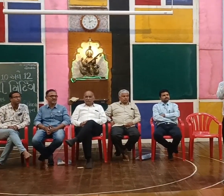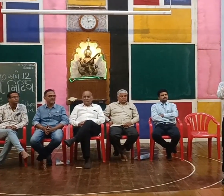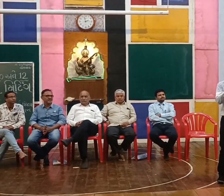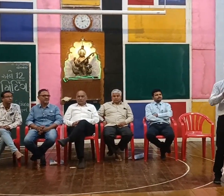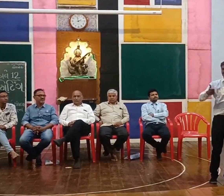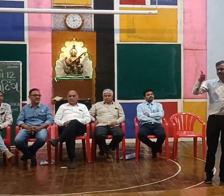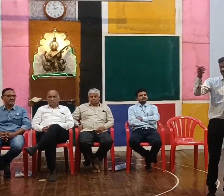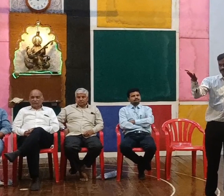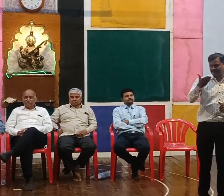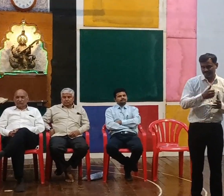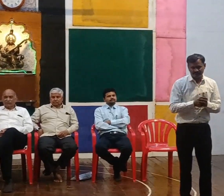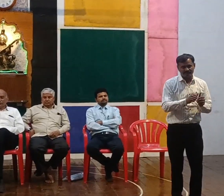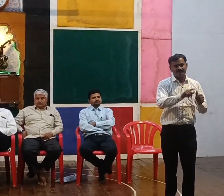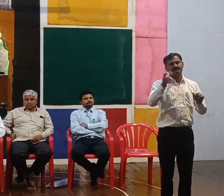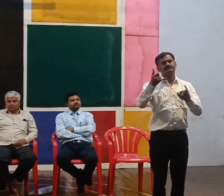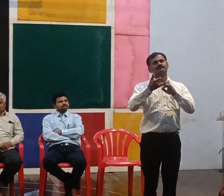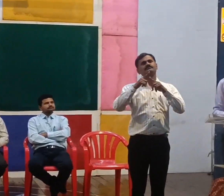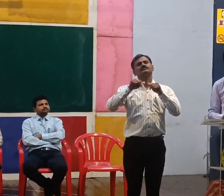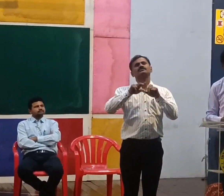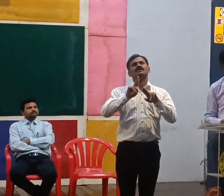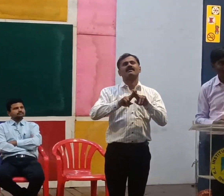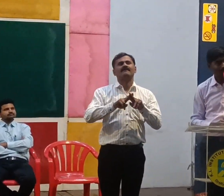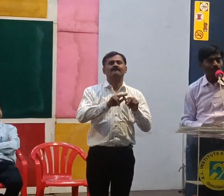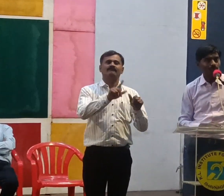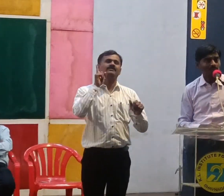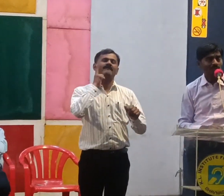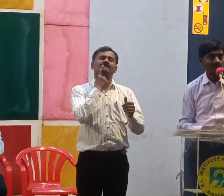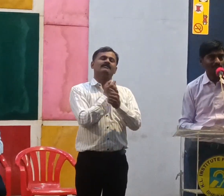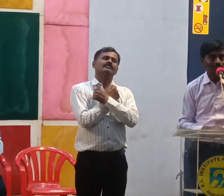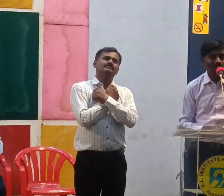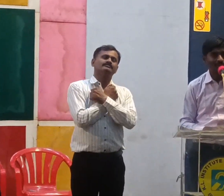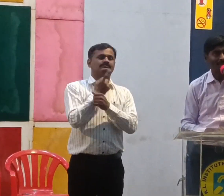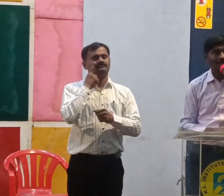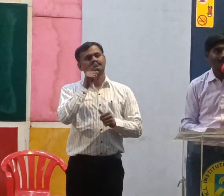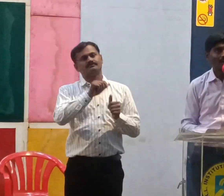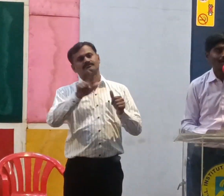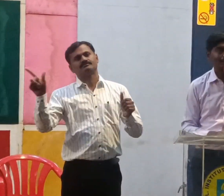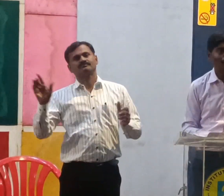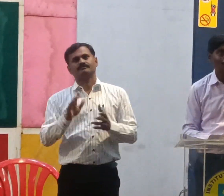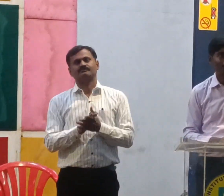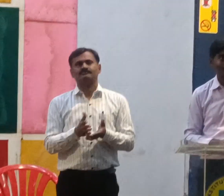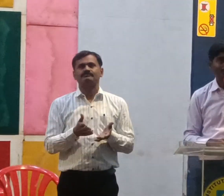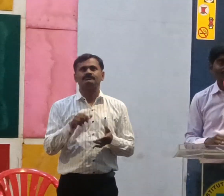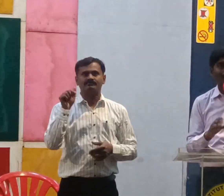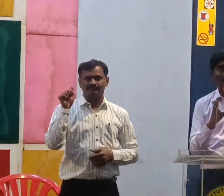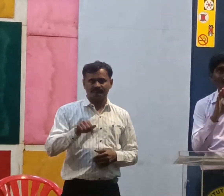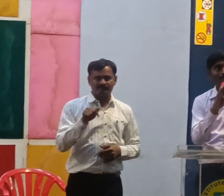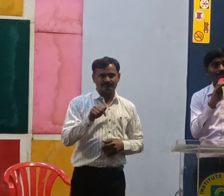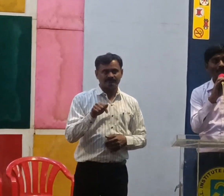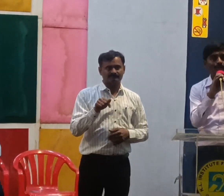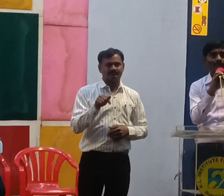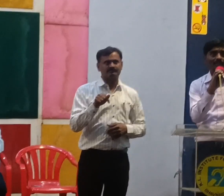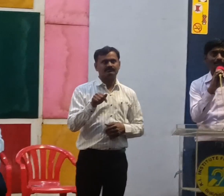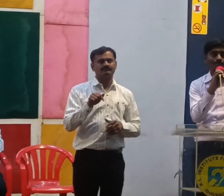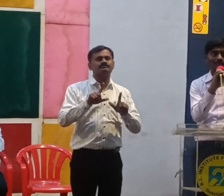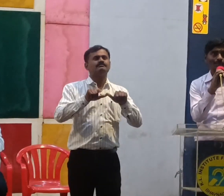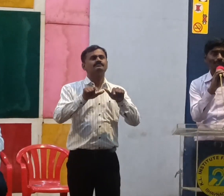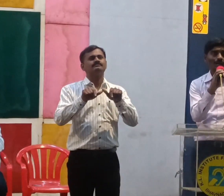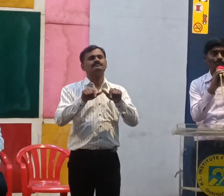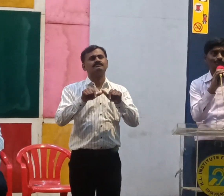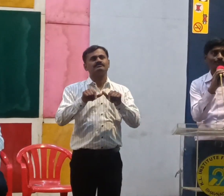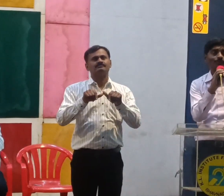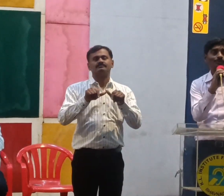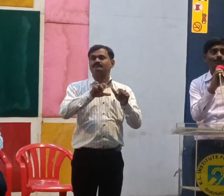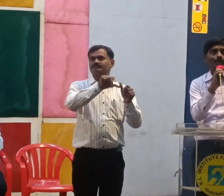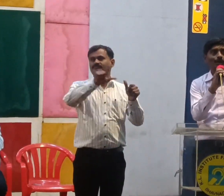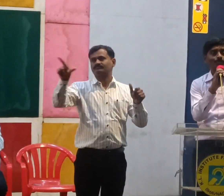હોસ્ટેલના પ્રતિનિધિઓ, સર્વ સ્ટાફ મિત્રો, વાલા બાળકો તથા વાલીઓ, આજે આપ આ વાલી મિટિંગ સંમેલનમાં